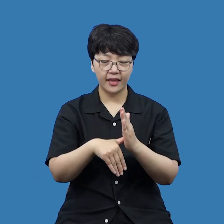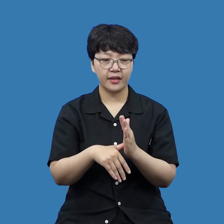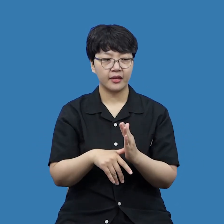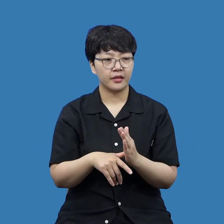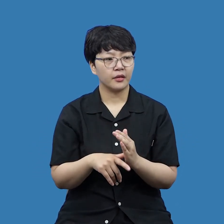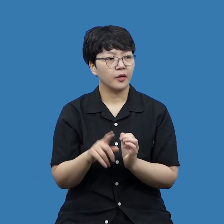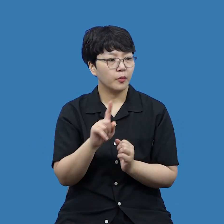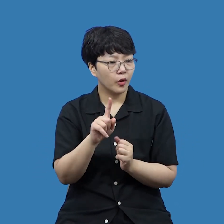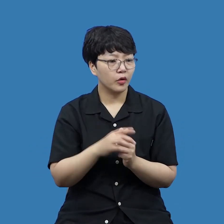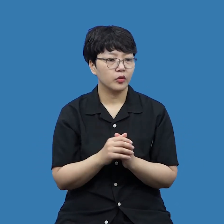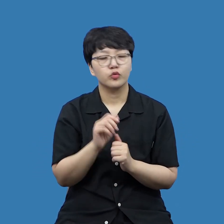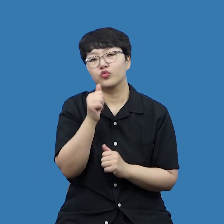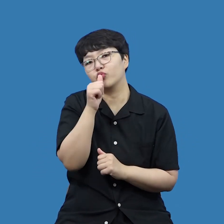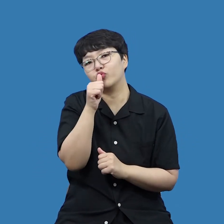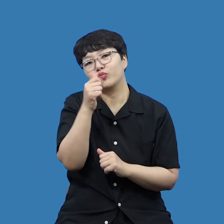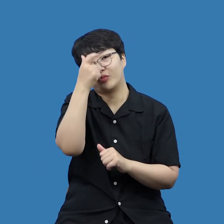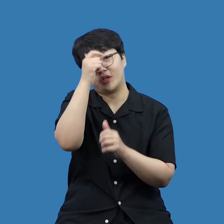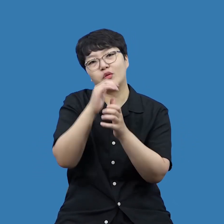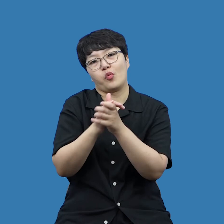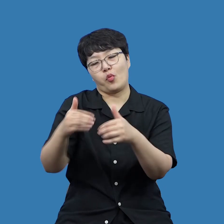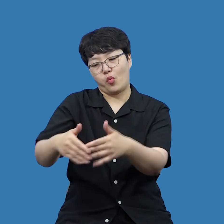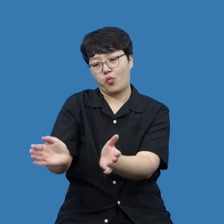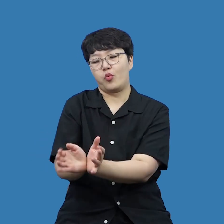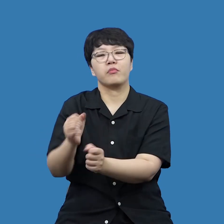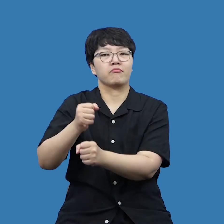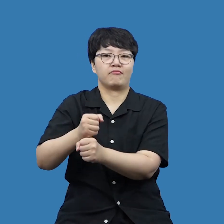뭐냐면 중보기도 사역이었어요. 중보기도 사역.